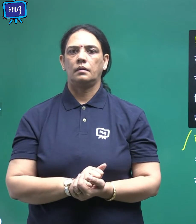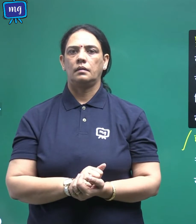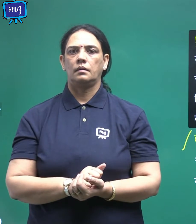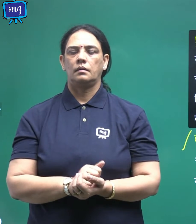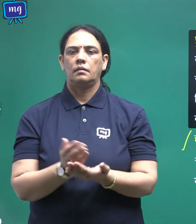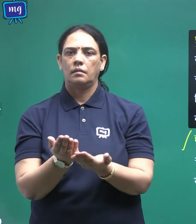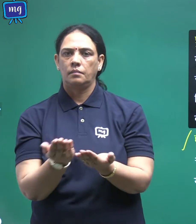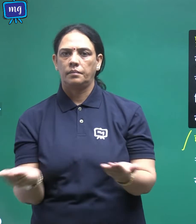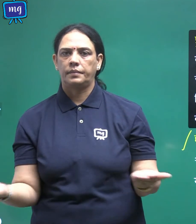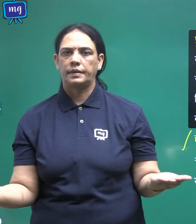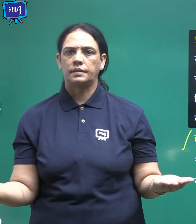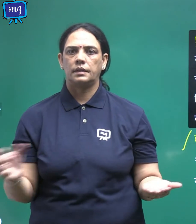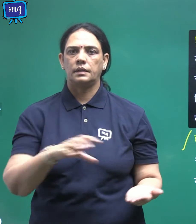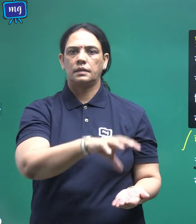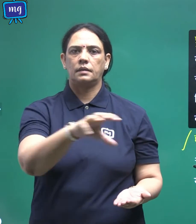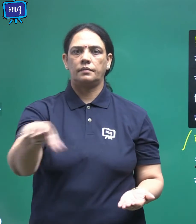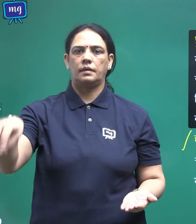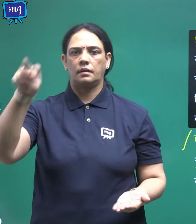पृष्ठीय क्षेत्रफल